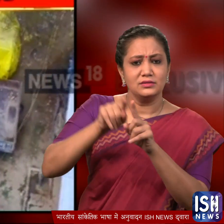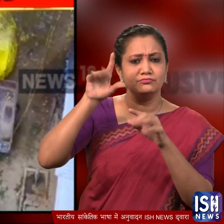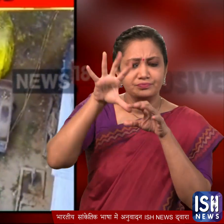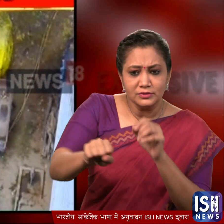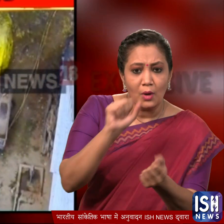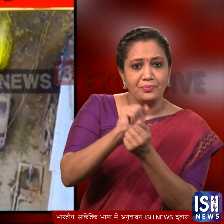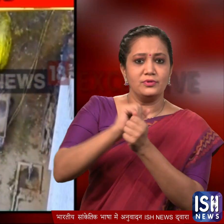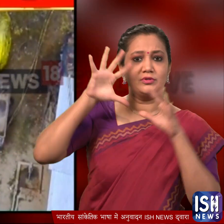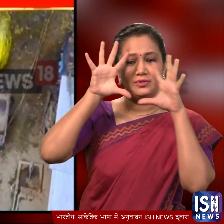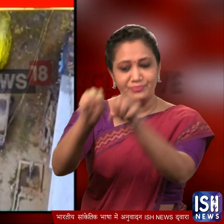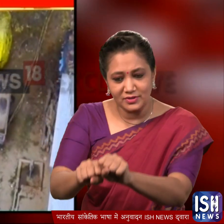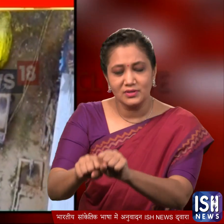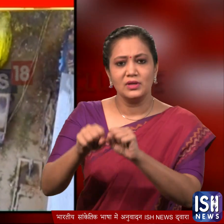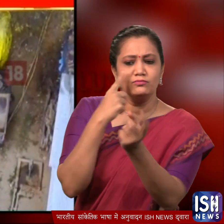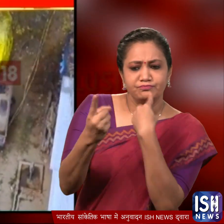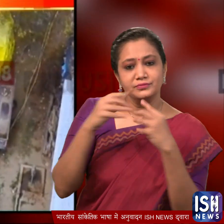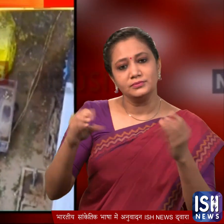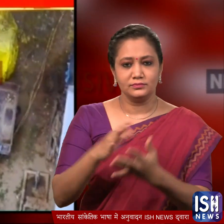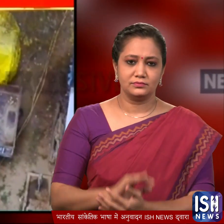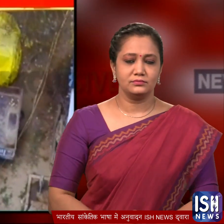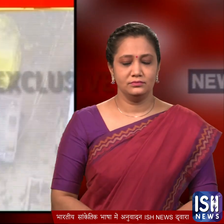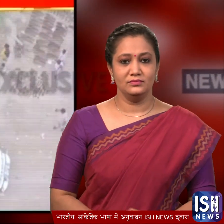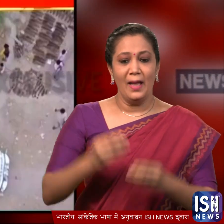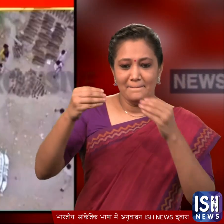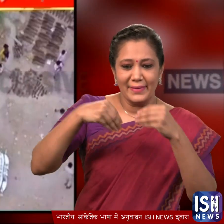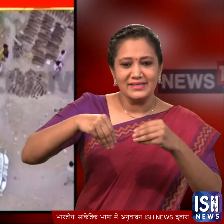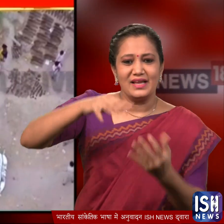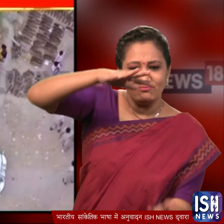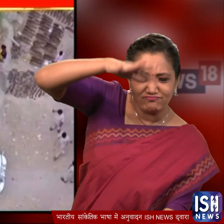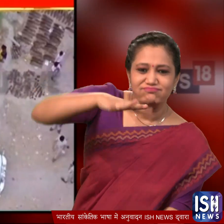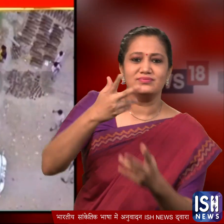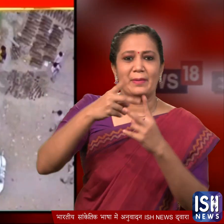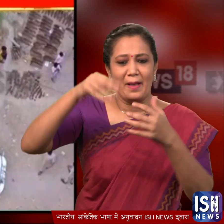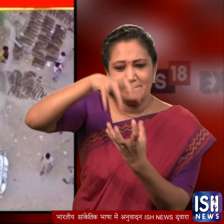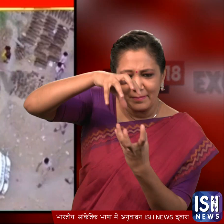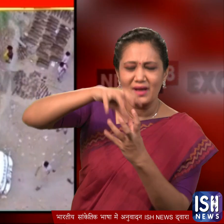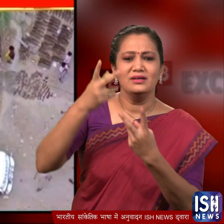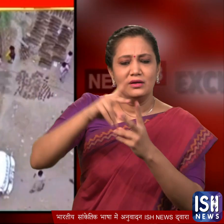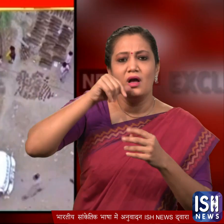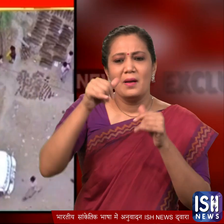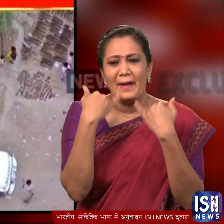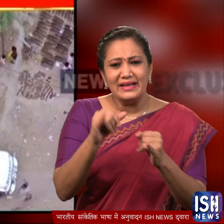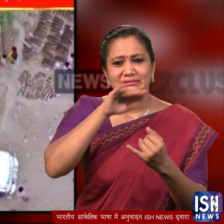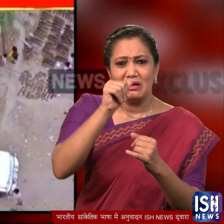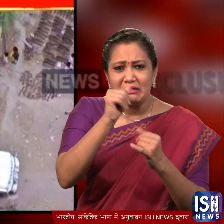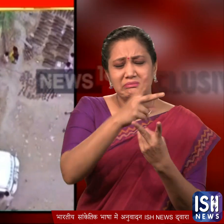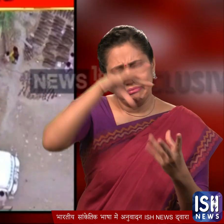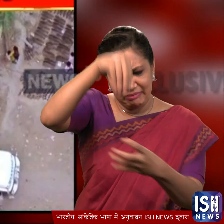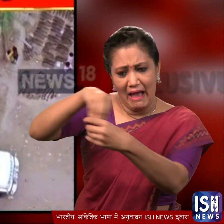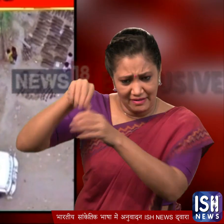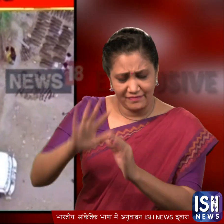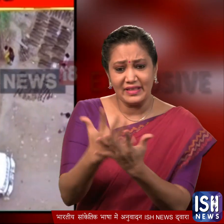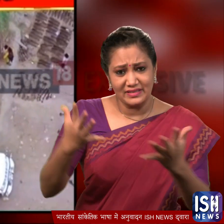के ठिकाने पर पुलिस की एक टीम पहुंची और कार्रवाई में जुट गई। वहां प्लास्टिक के बड़े बड़े ड्रमों और कुछ डिब्बों में अवैध शराब और उसे बनाने का